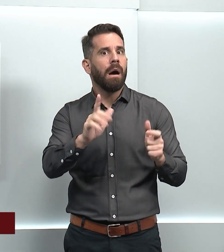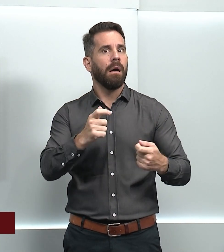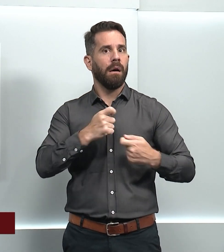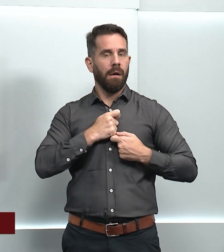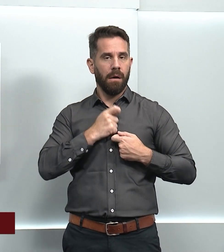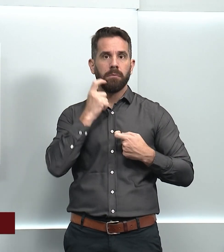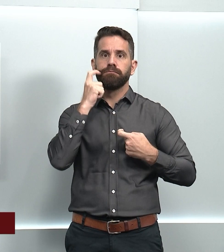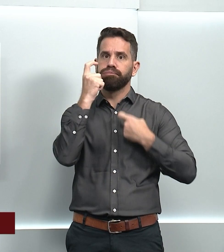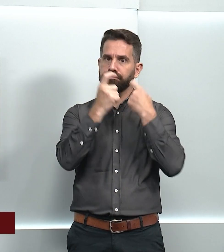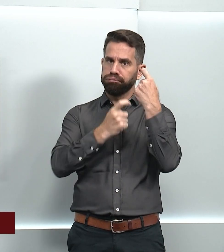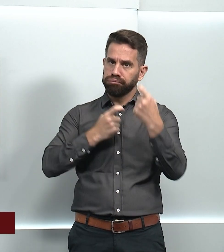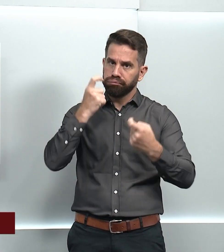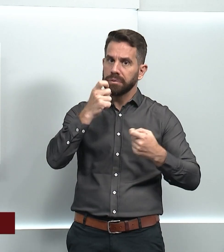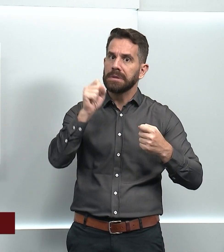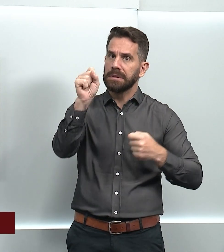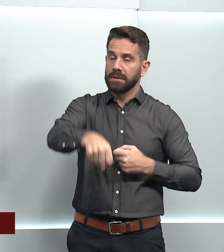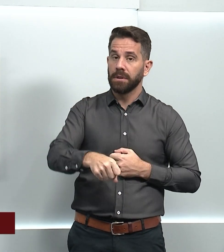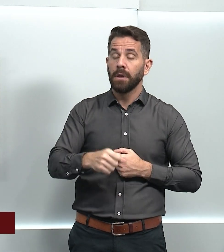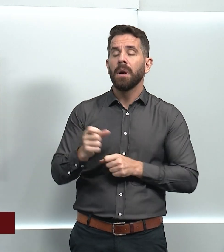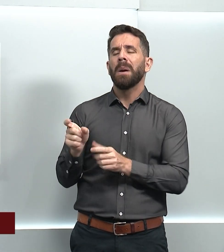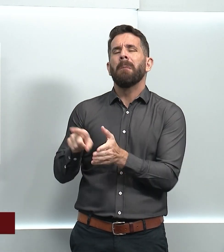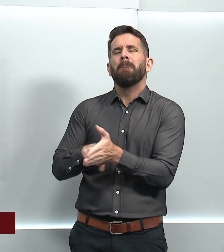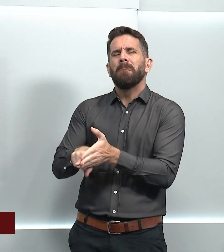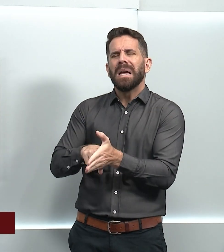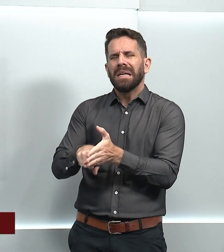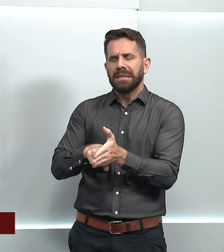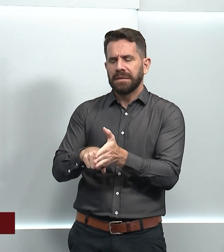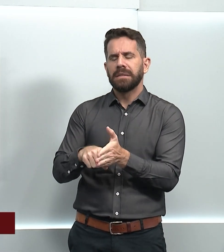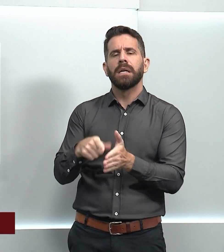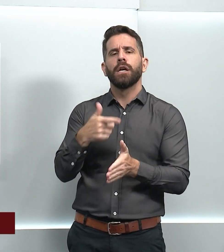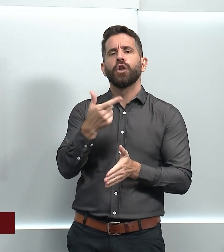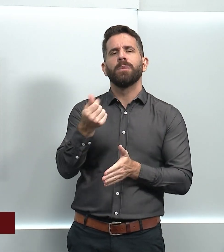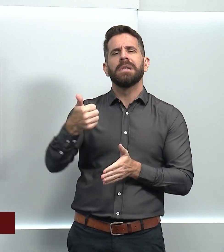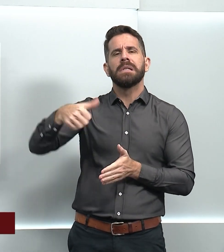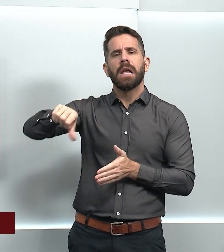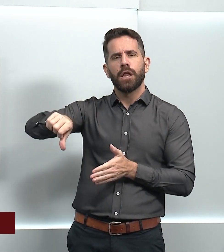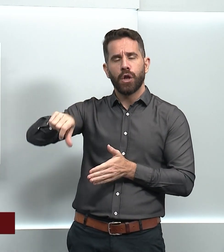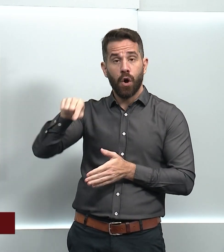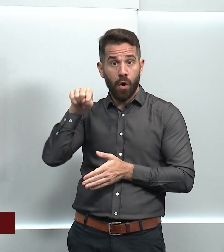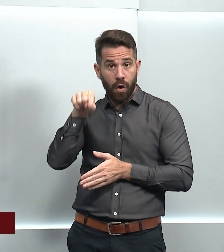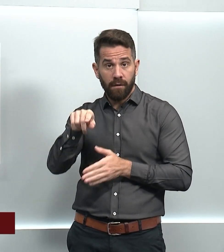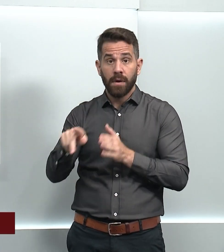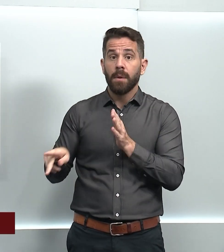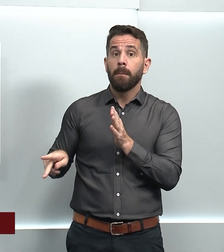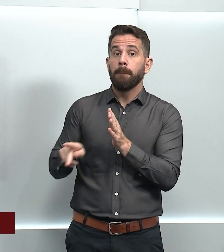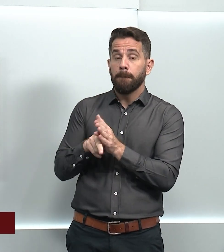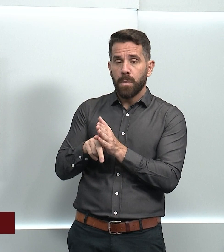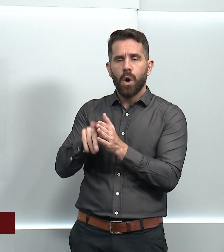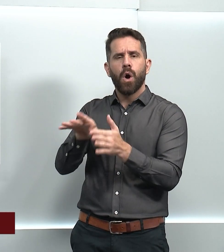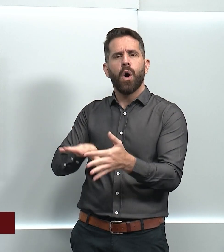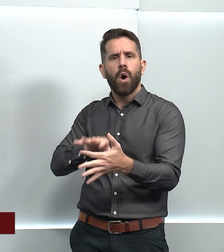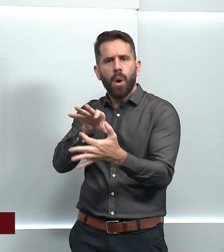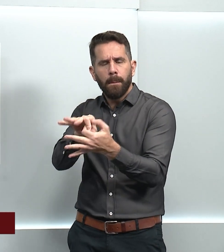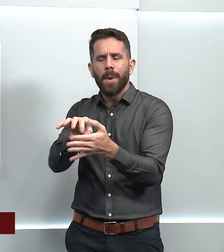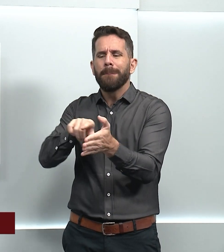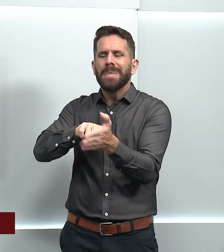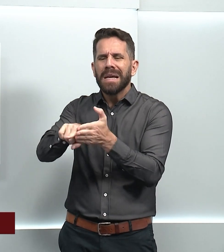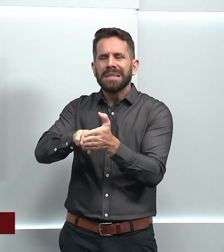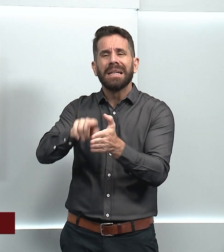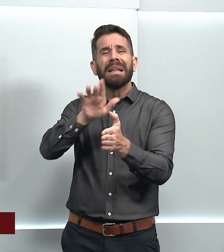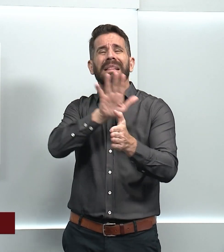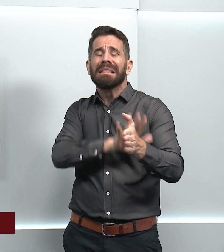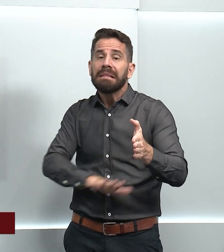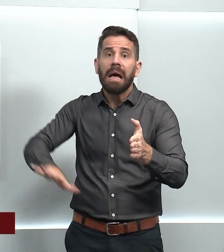de 2019, uma pesquisa que eu gosto muito, que chama PENSE, que é a Pesquisa Nacional de Saúde Escolar. Ela é